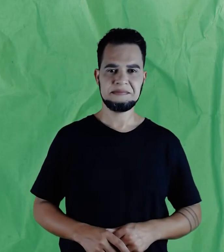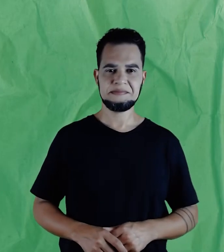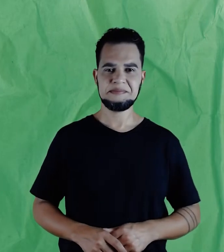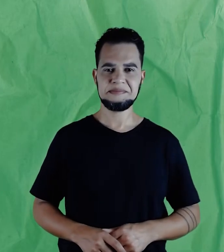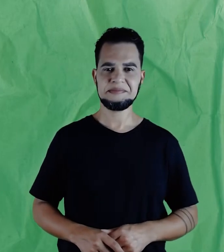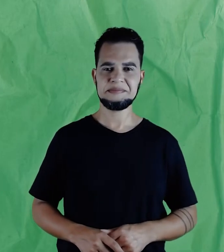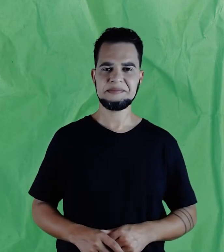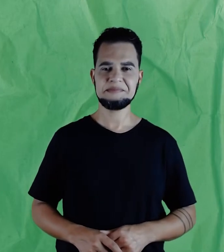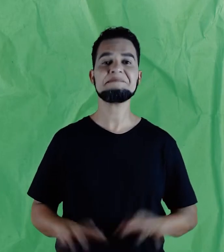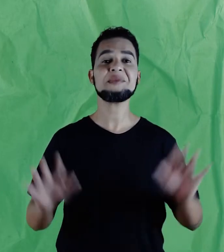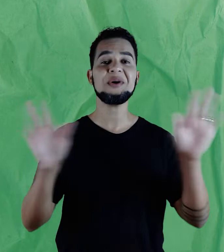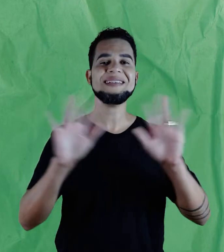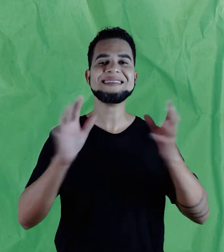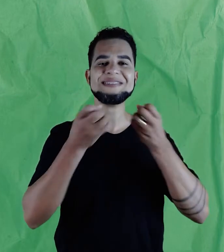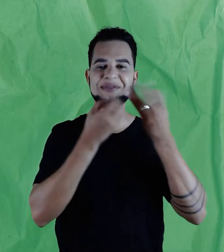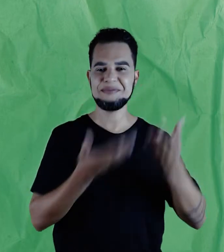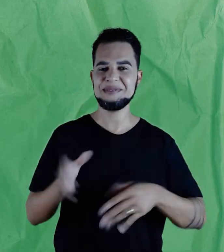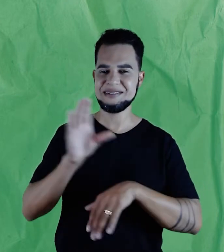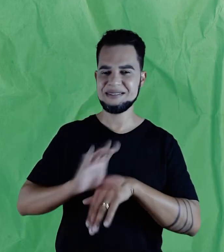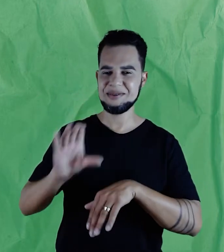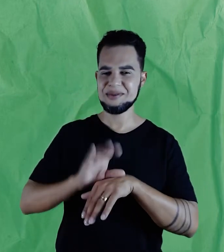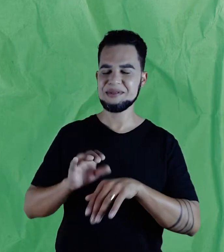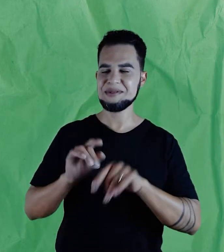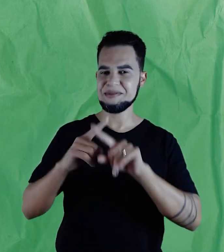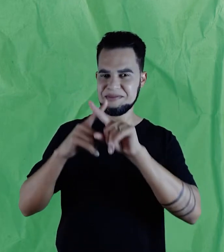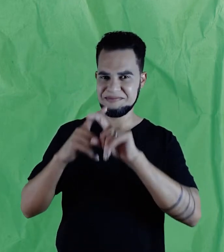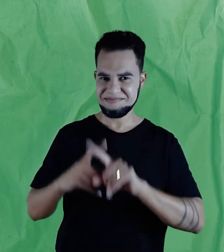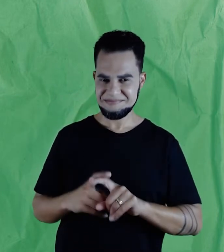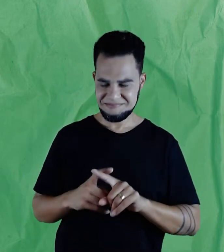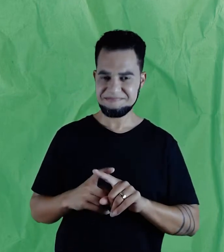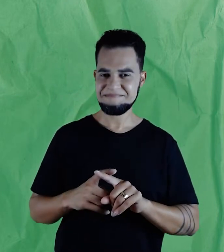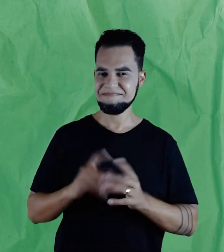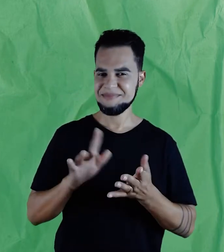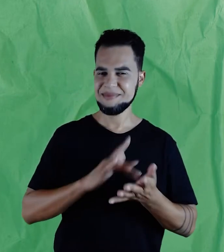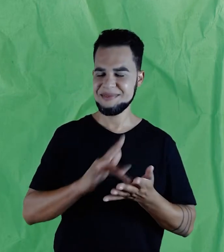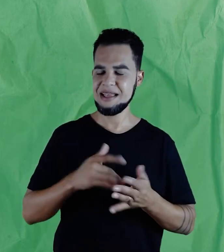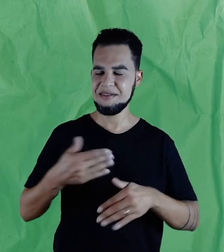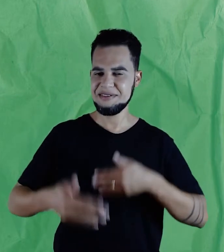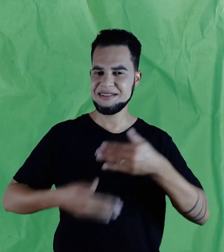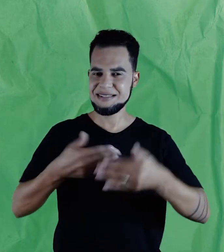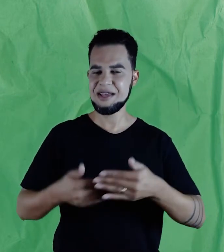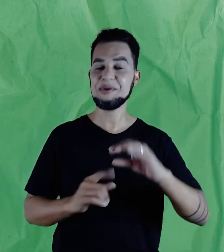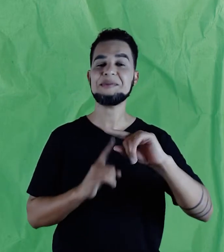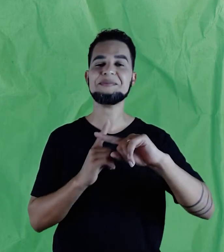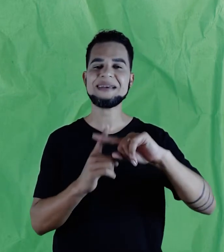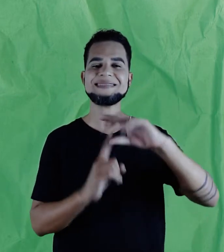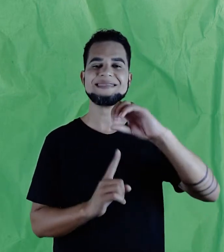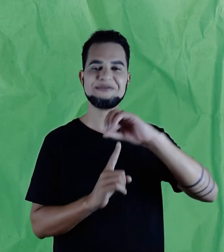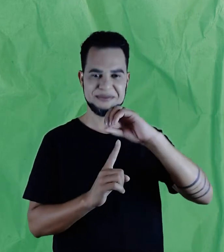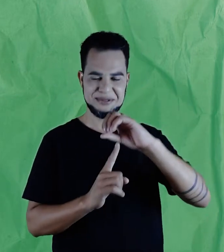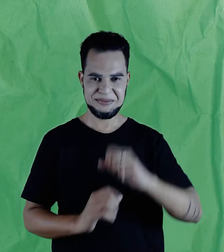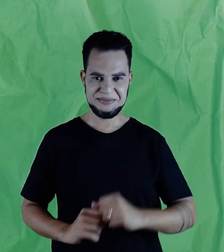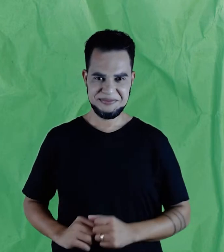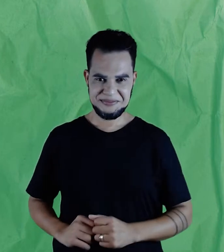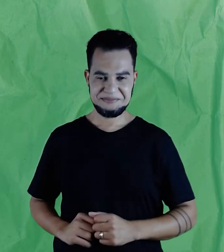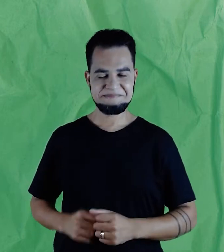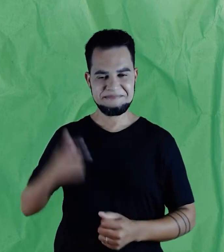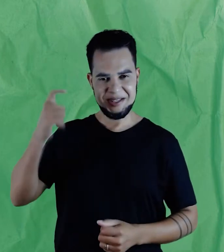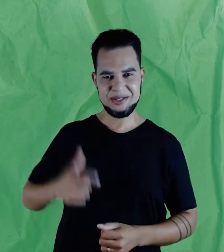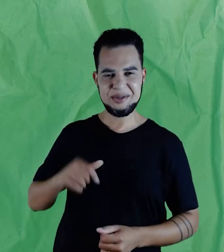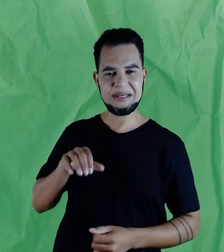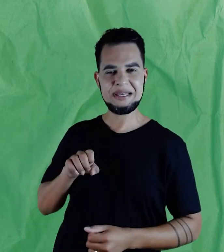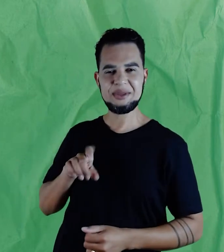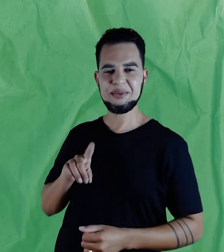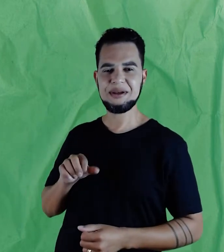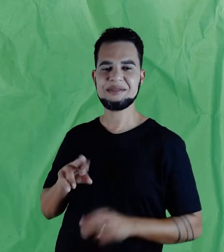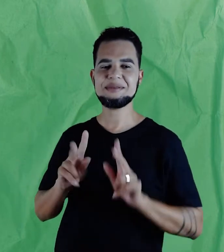Olá, seja bem-vindo ao curso Programador de Dispositivos Móveis Avançado da plataforma Mais IFMG. Eu sou Eduardo Trindade,